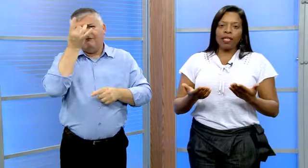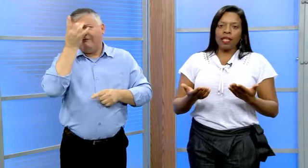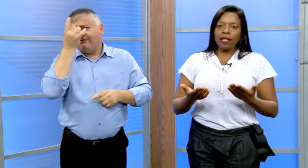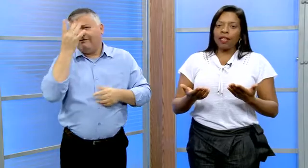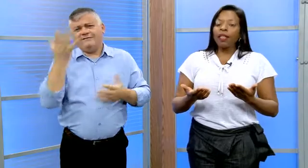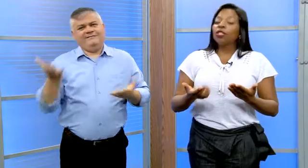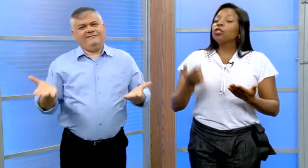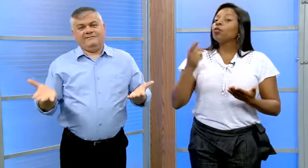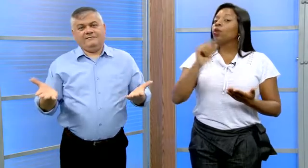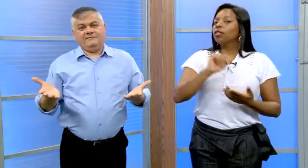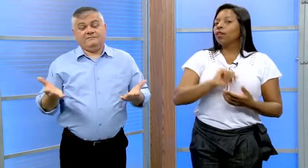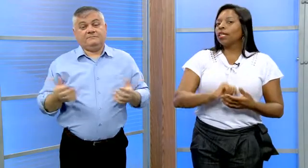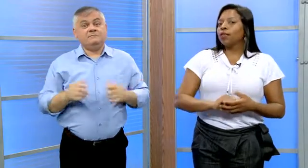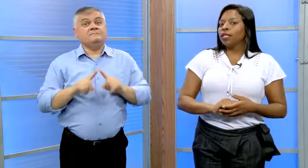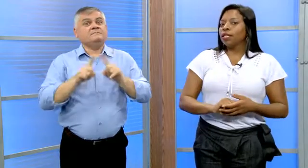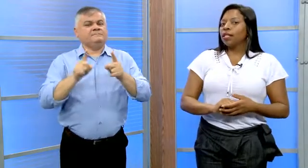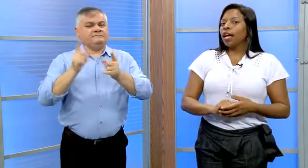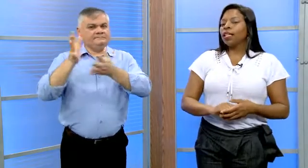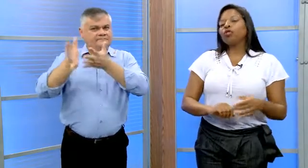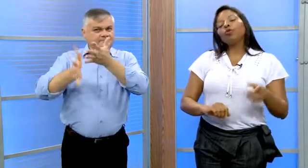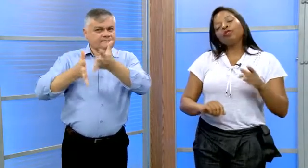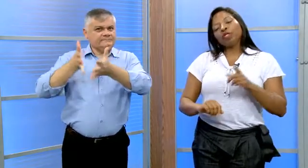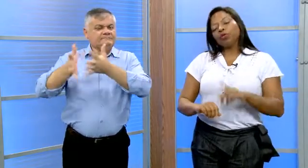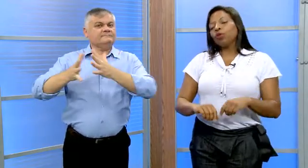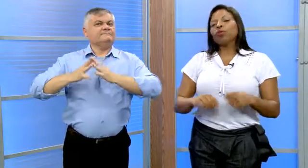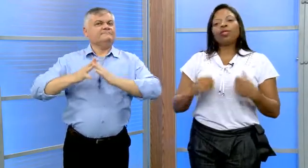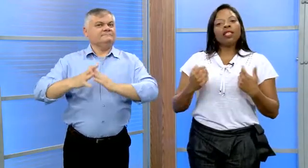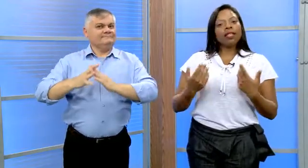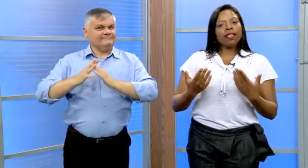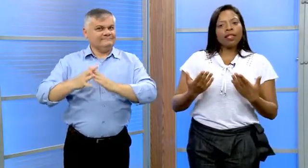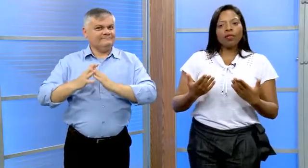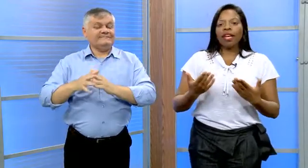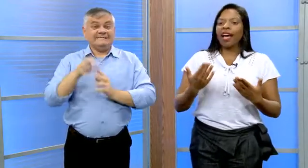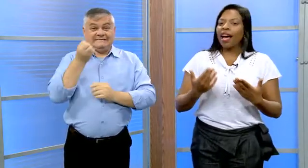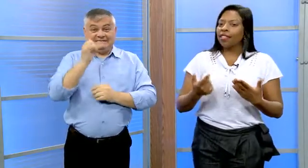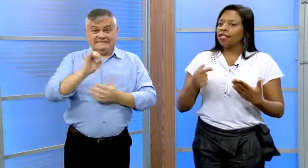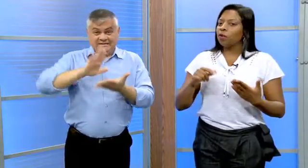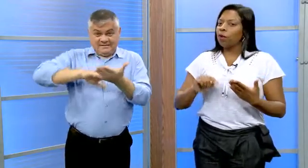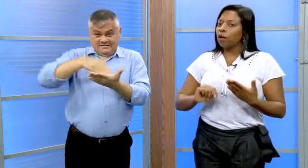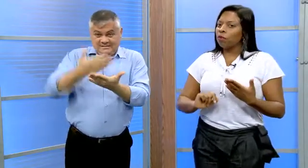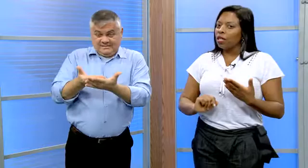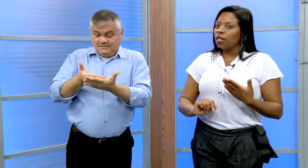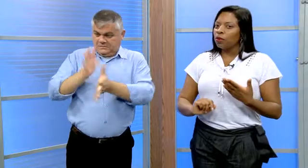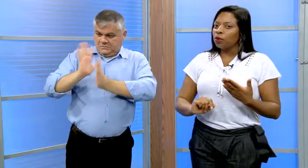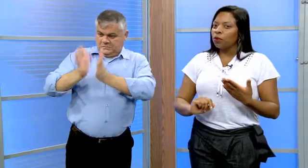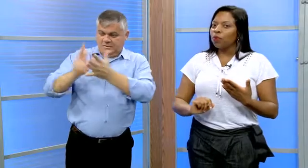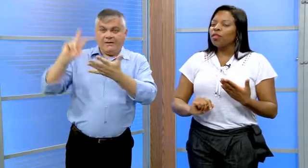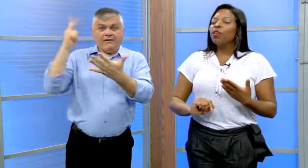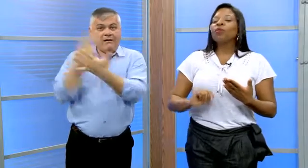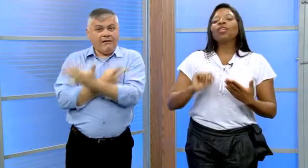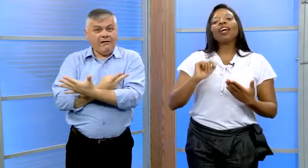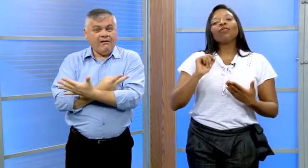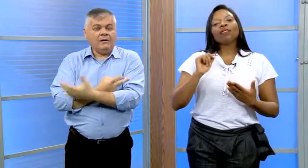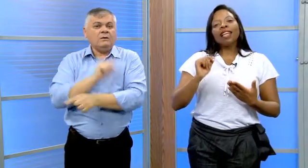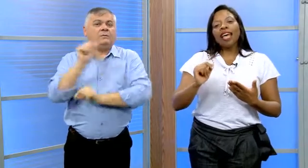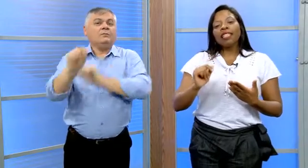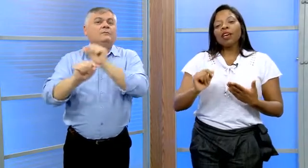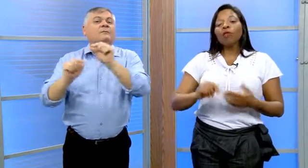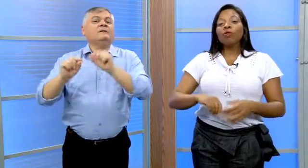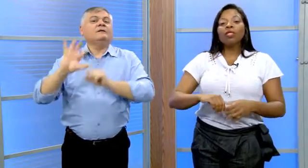compreender. Quanto à língua de sinais, se o professor ou sinalizador errar nesse par mínimo, o que acontece é uma